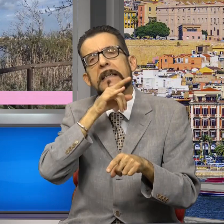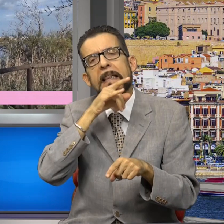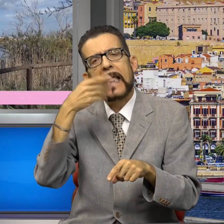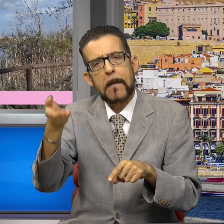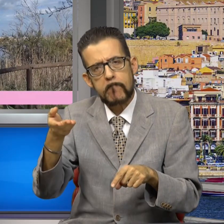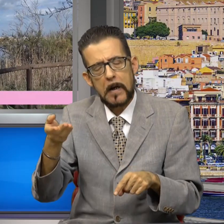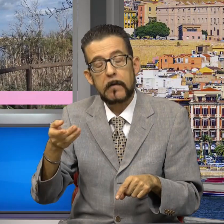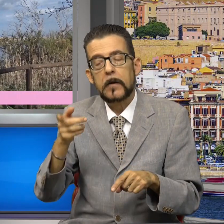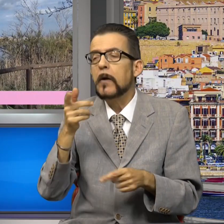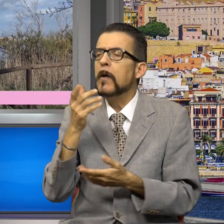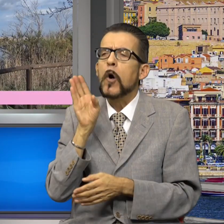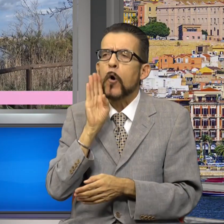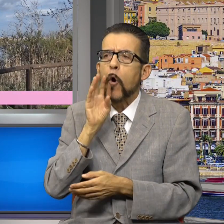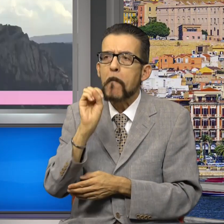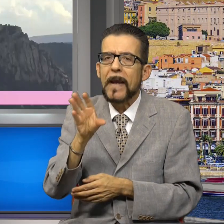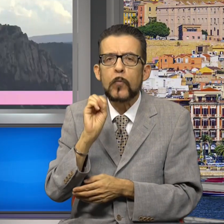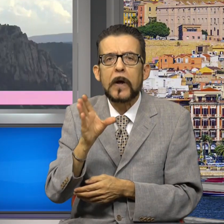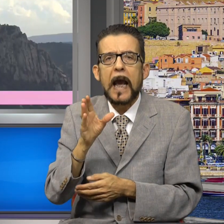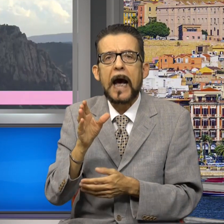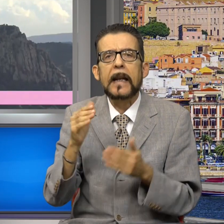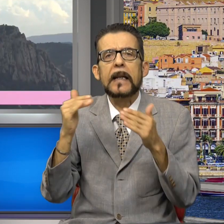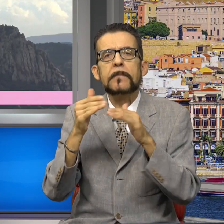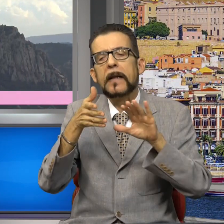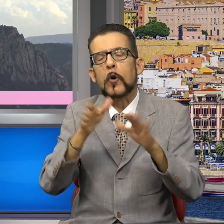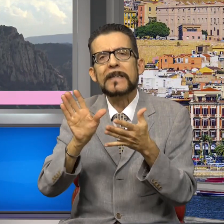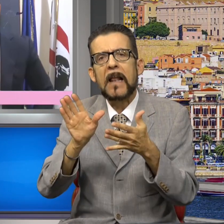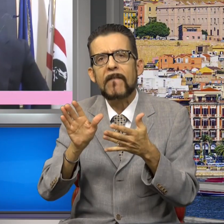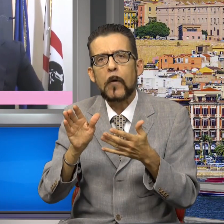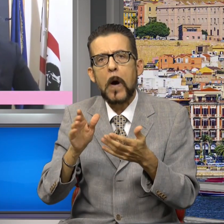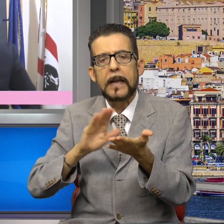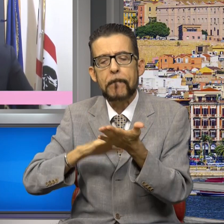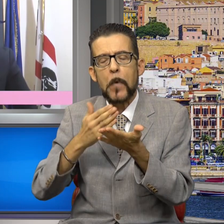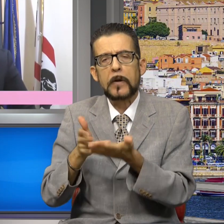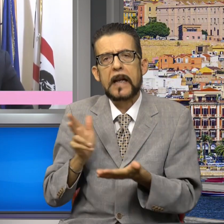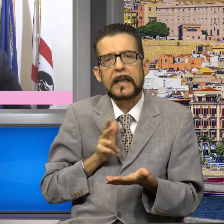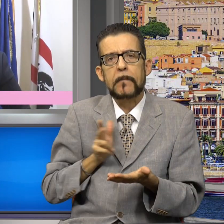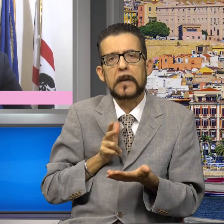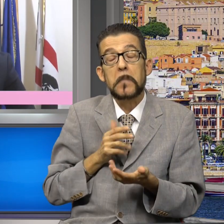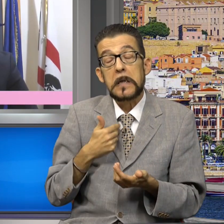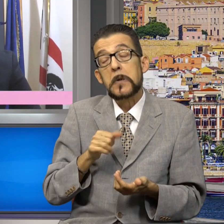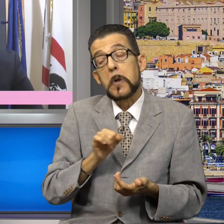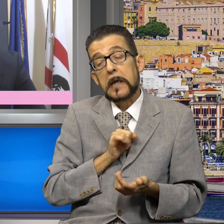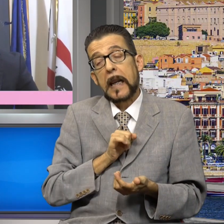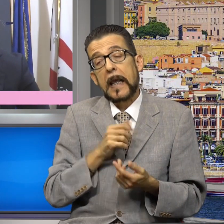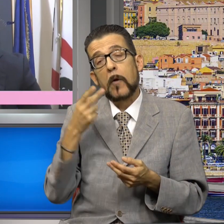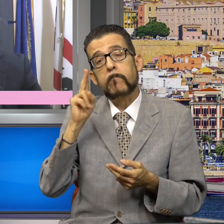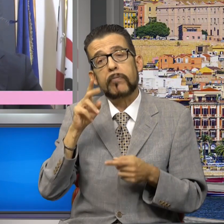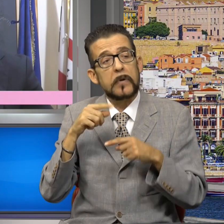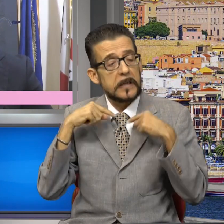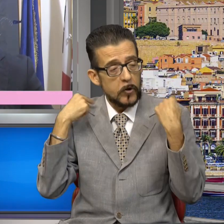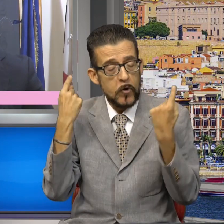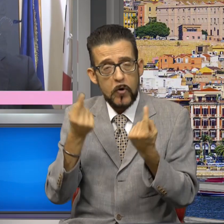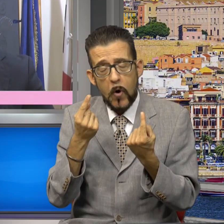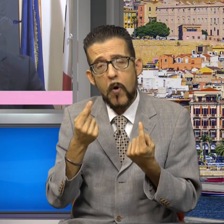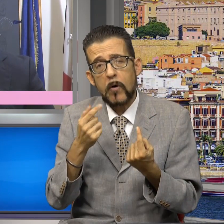popolazione e la cittadinanza rispetto alla salvaguardia di questo importante patrimonio? Ma io penso che la maggior parte di noi oggi sia